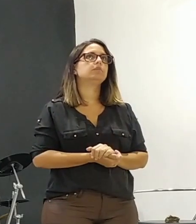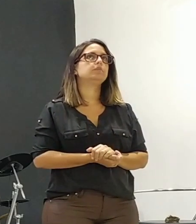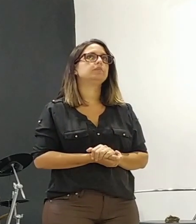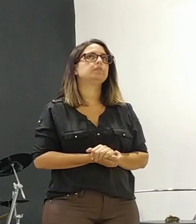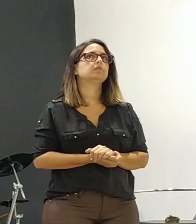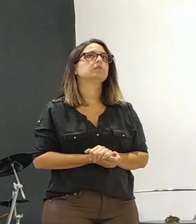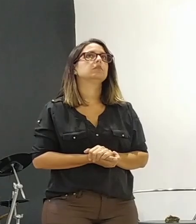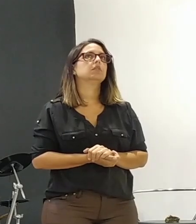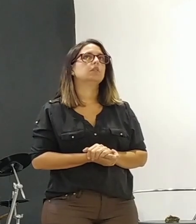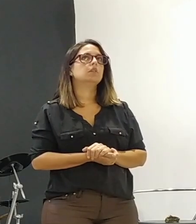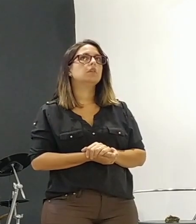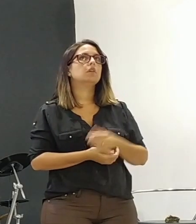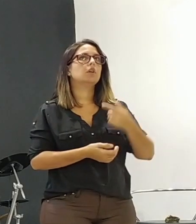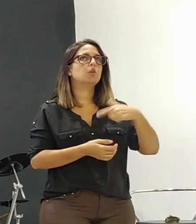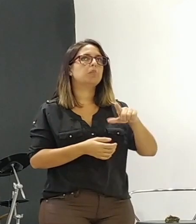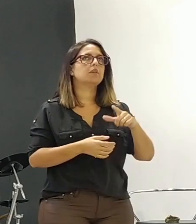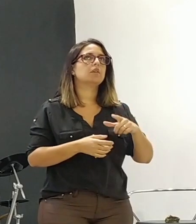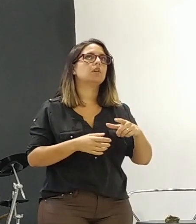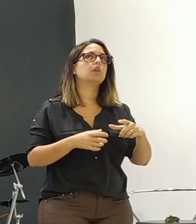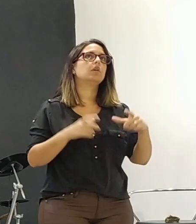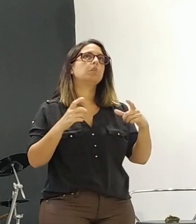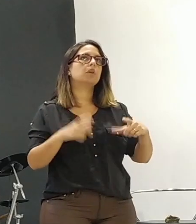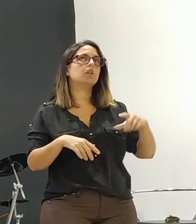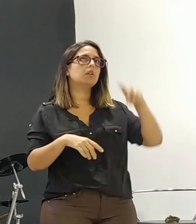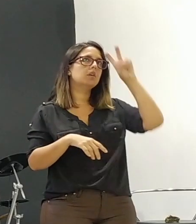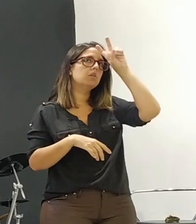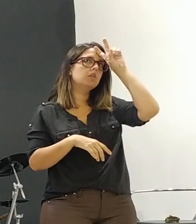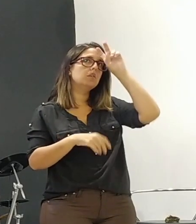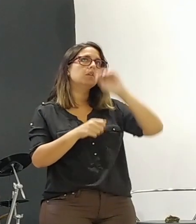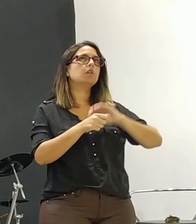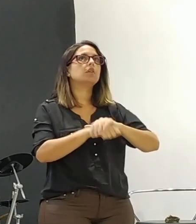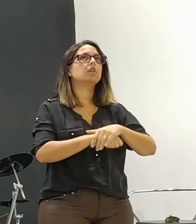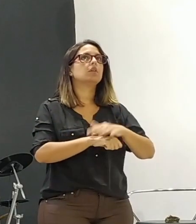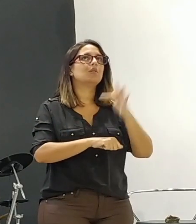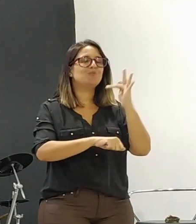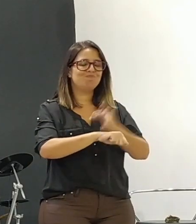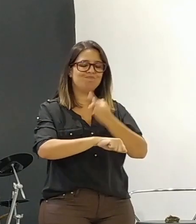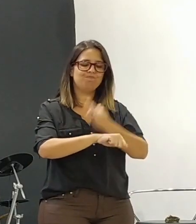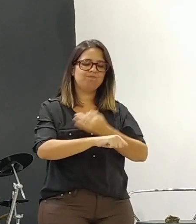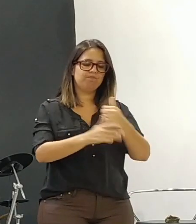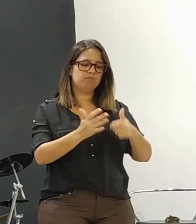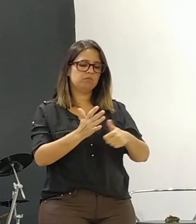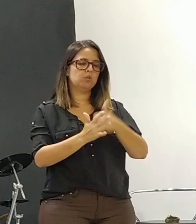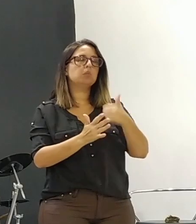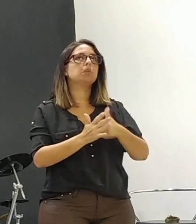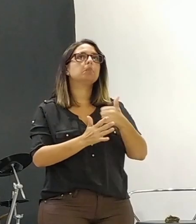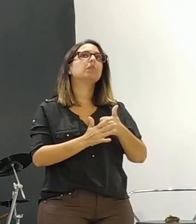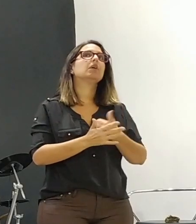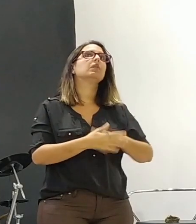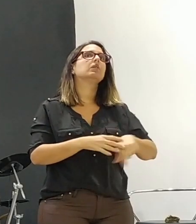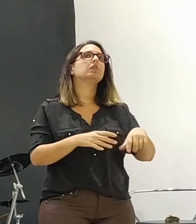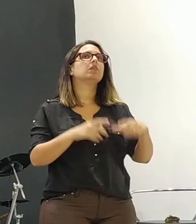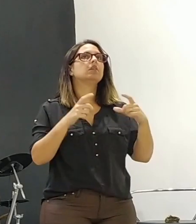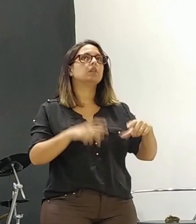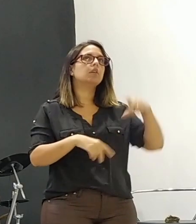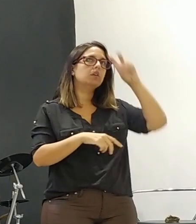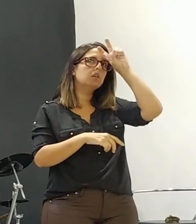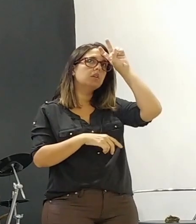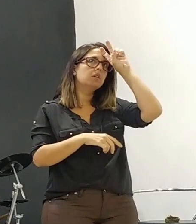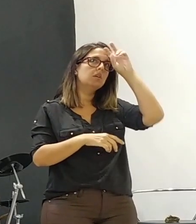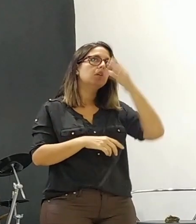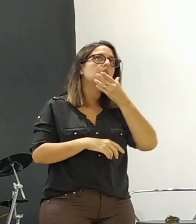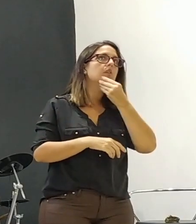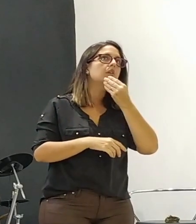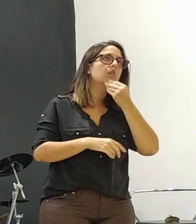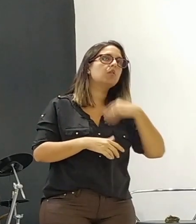E eu passarei pela terra do Egito esta noite, e ferirei todo o primogênito na terra do Egito, desde os